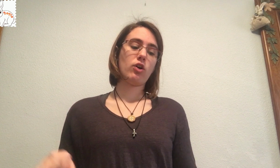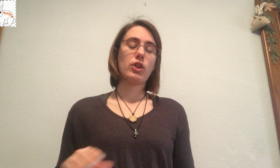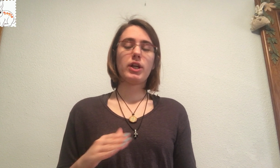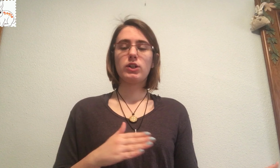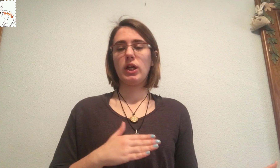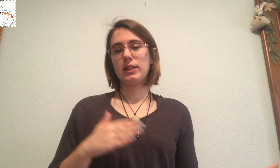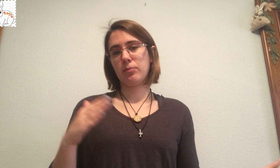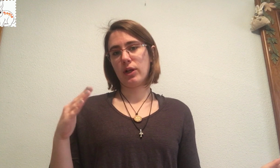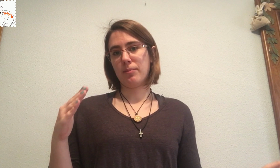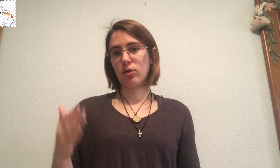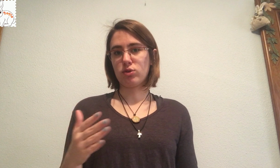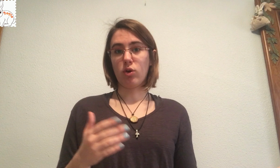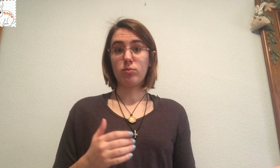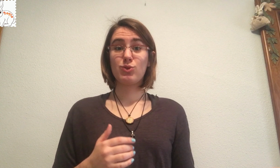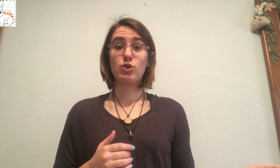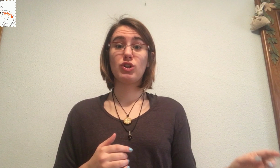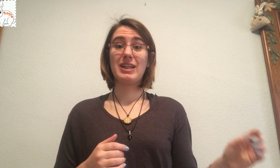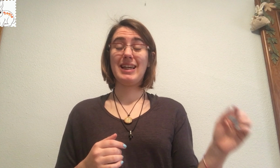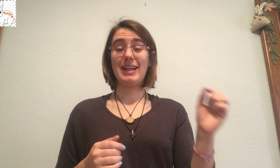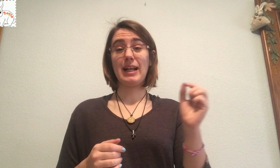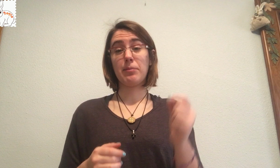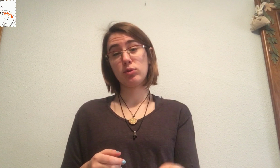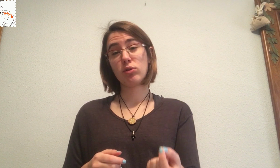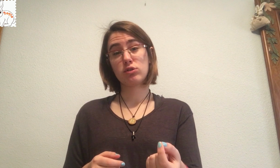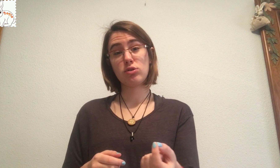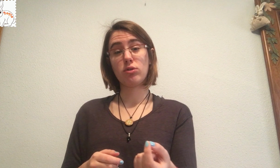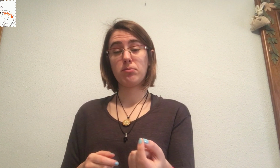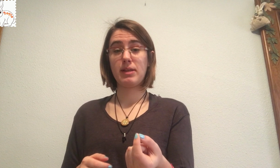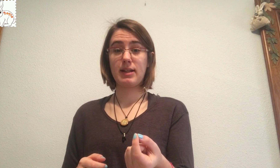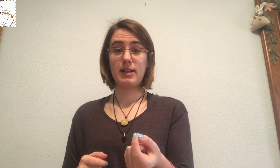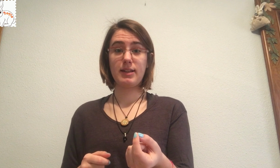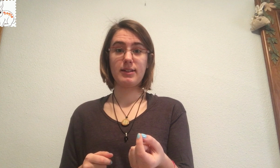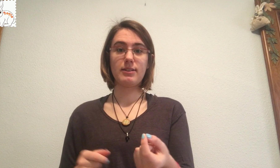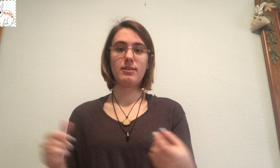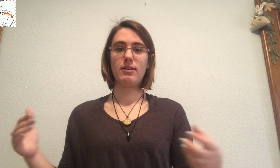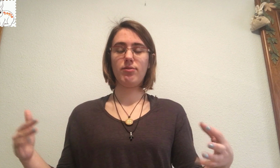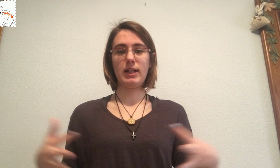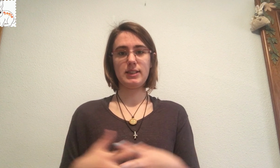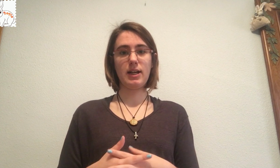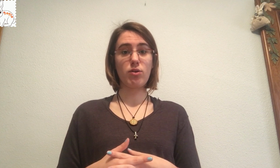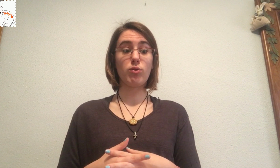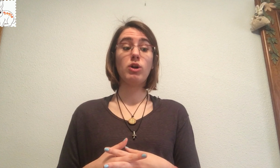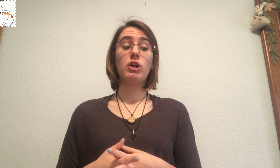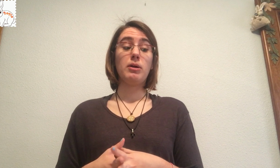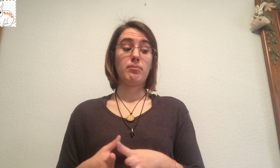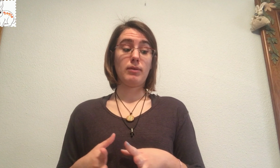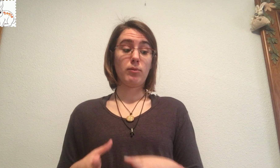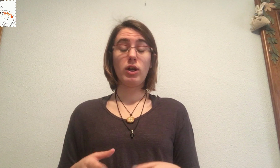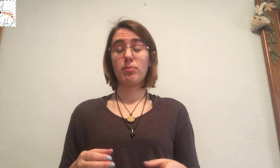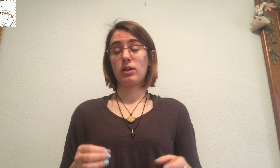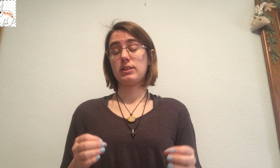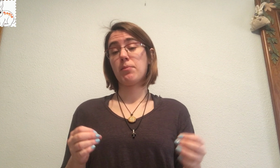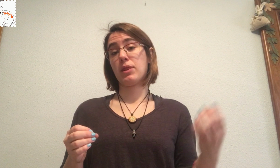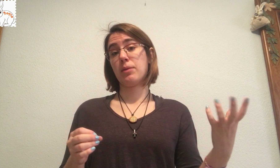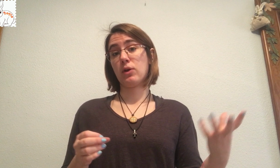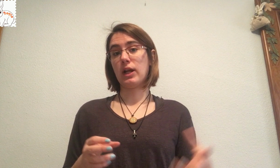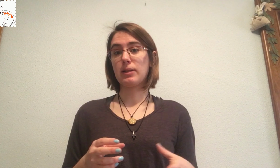reconocer Que toda la temporada Me ha gustado mucho Que en el capítulo 8 Mezclean Flash y Arrow Me mola Porque es al principio De la